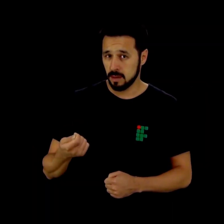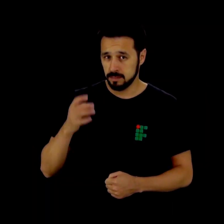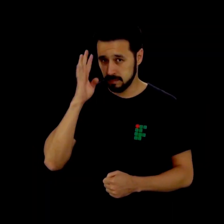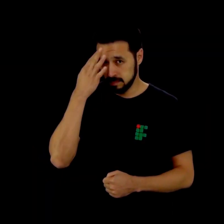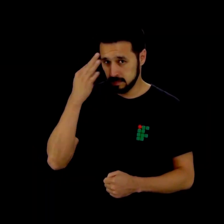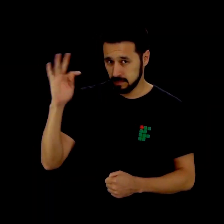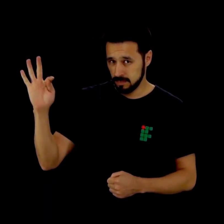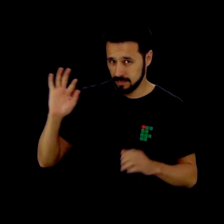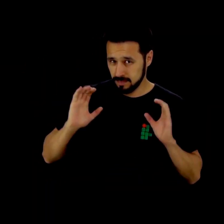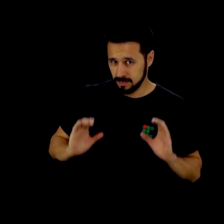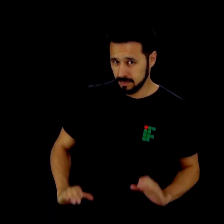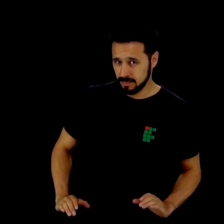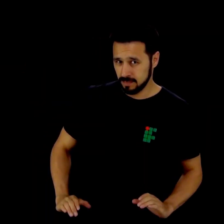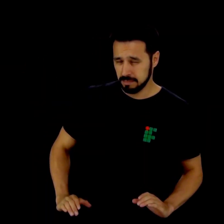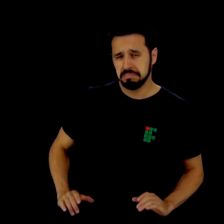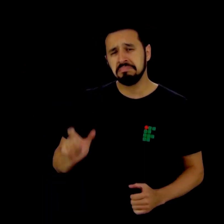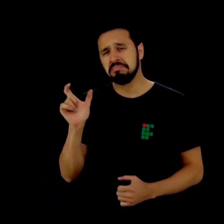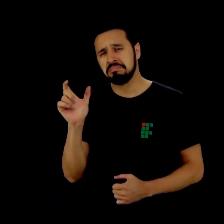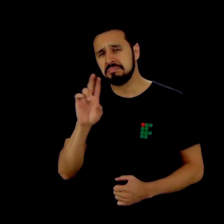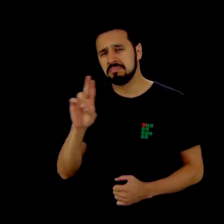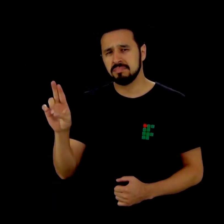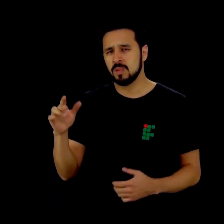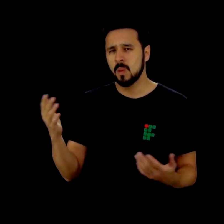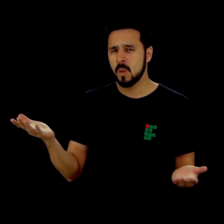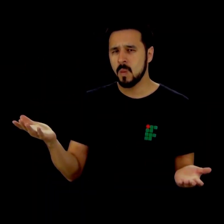O termo behaviorismo.